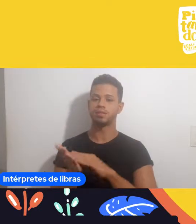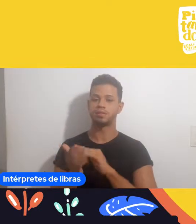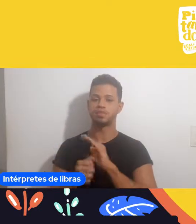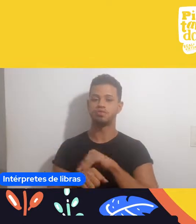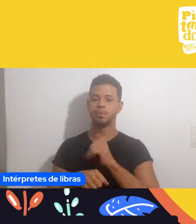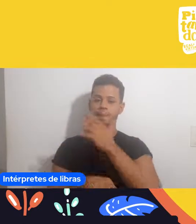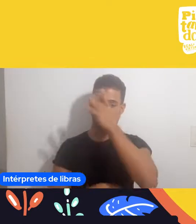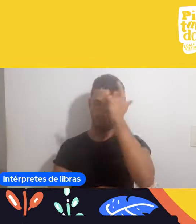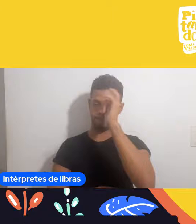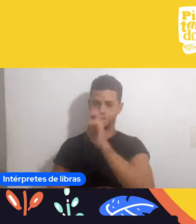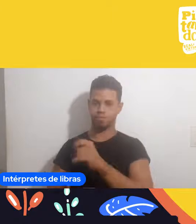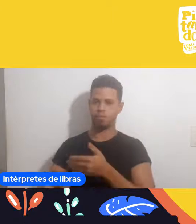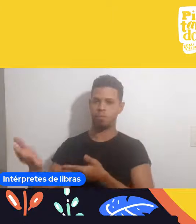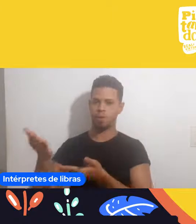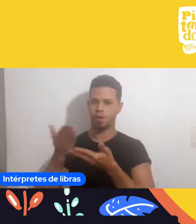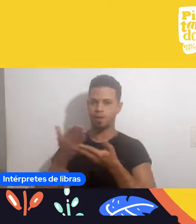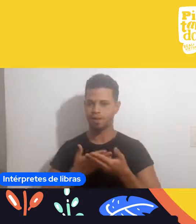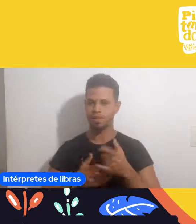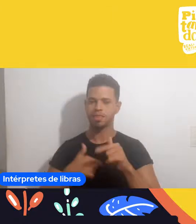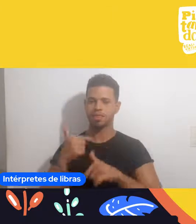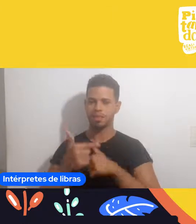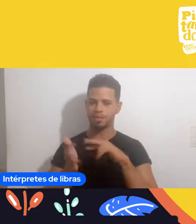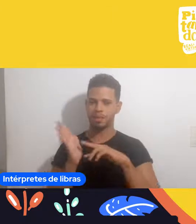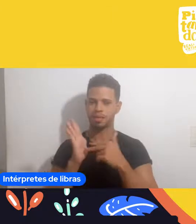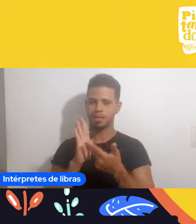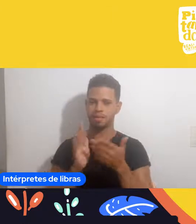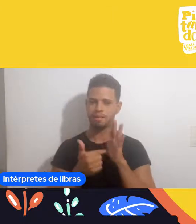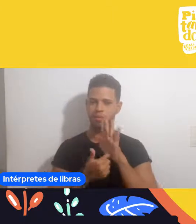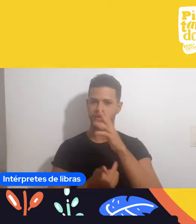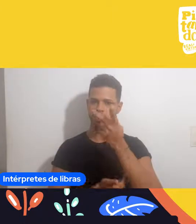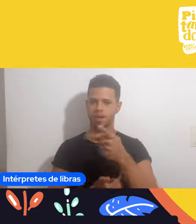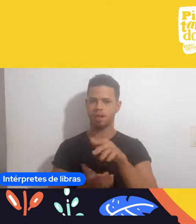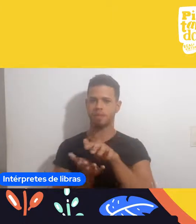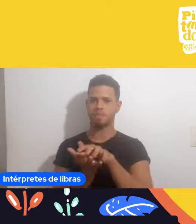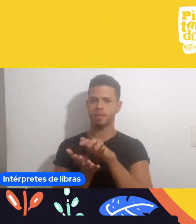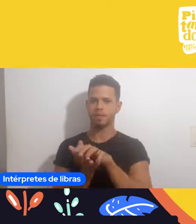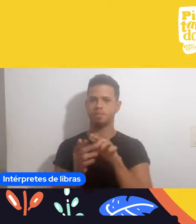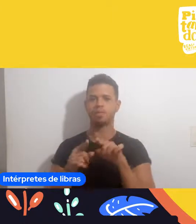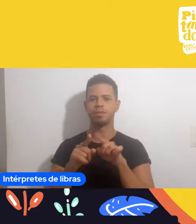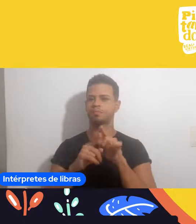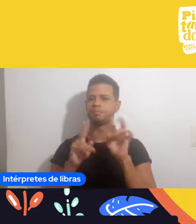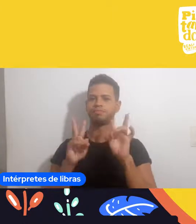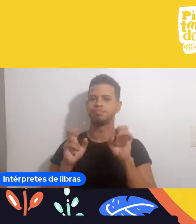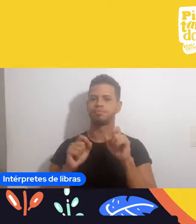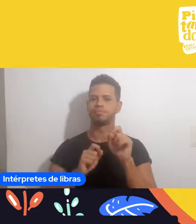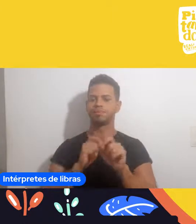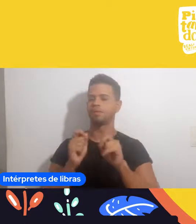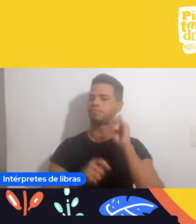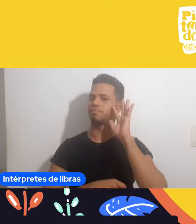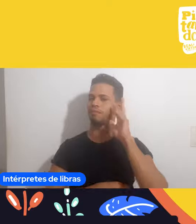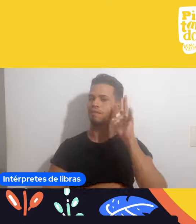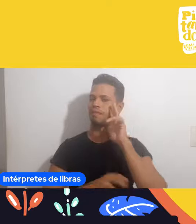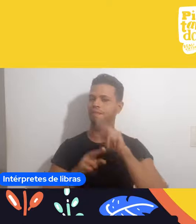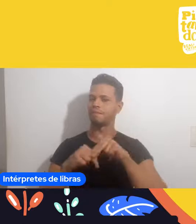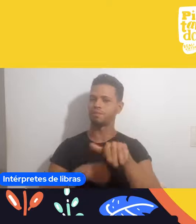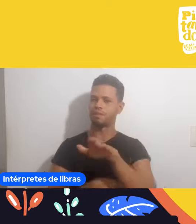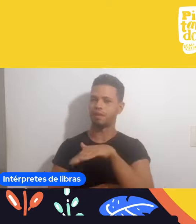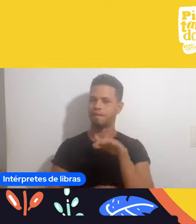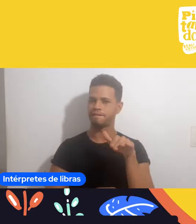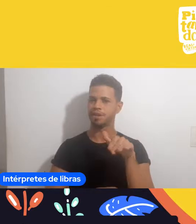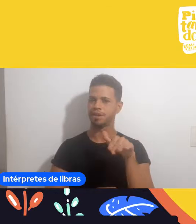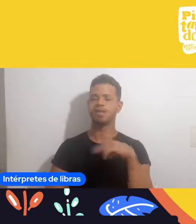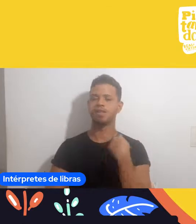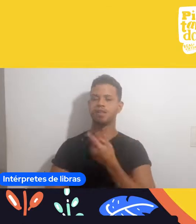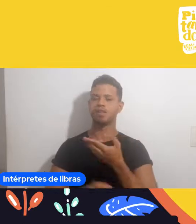trabalho significativo aqui em Pernambuco também, sobre a reflexão sobre a infância. E essa nossa convidada de